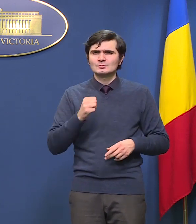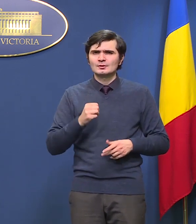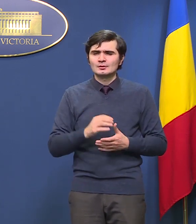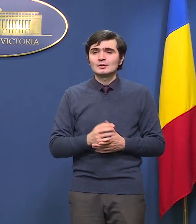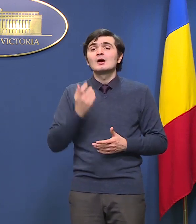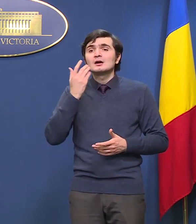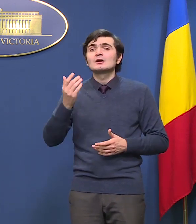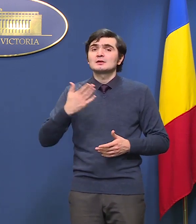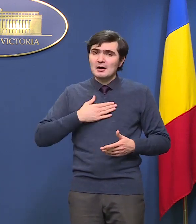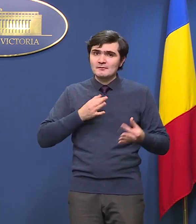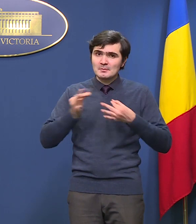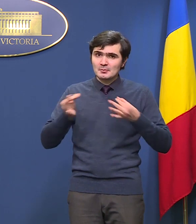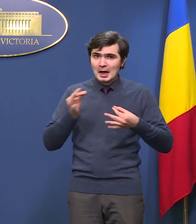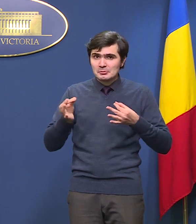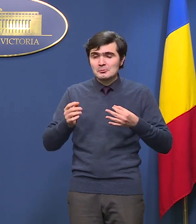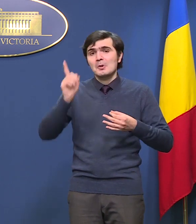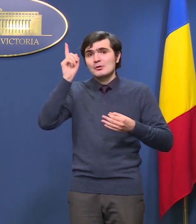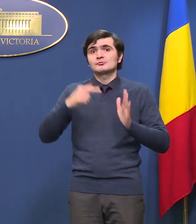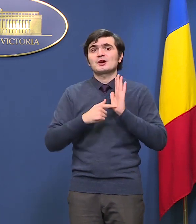plan, îl vom prezenta.